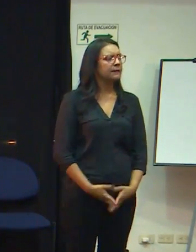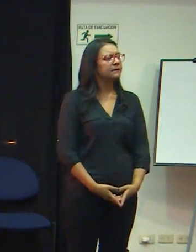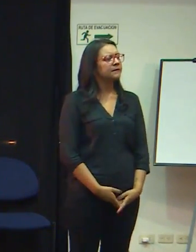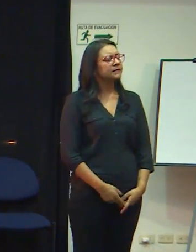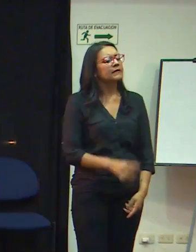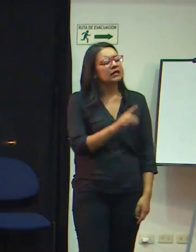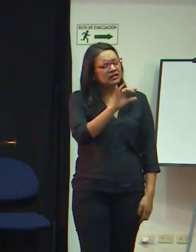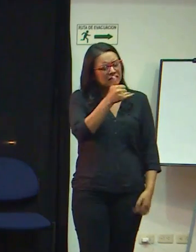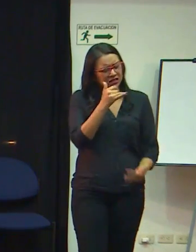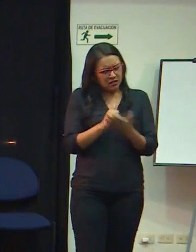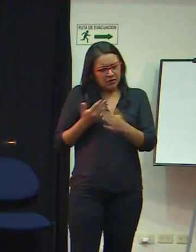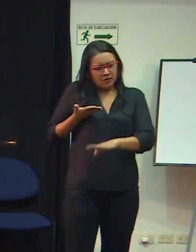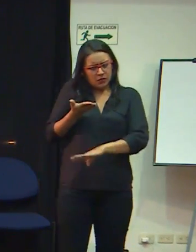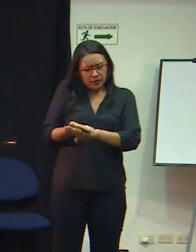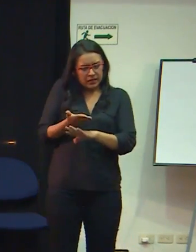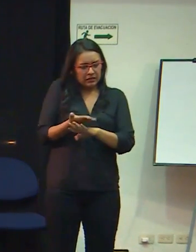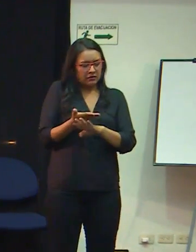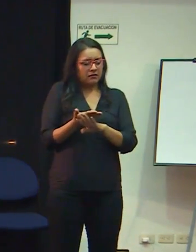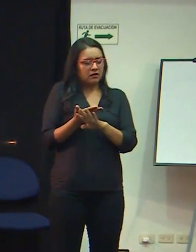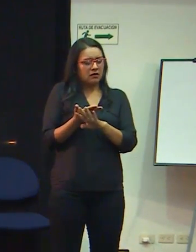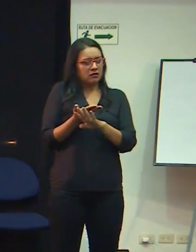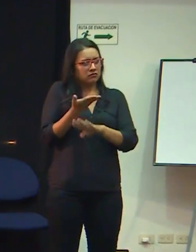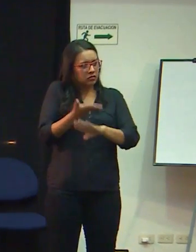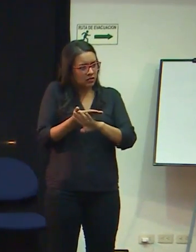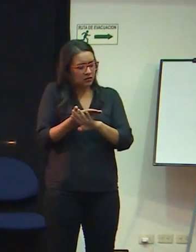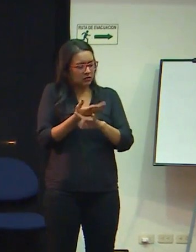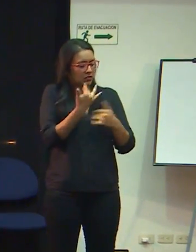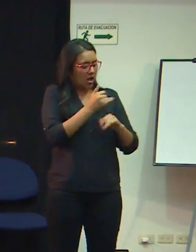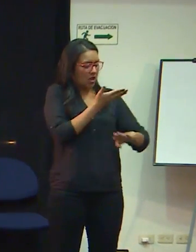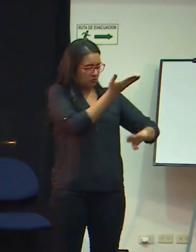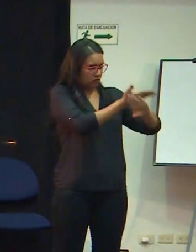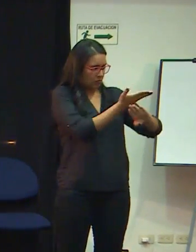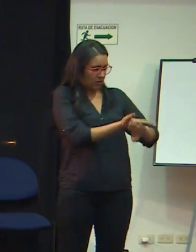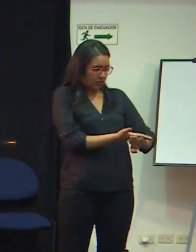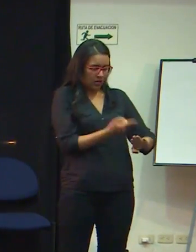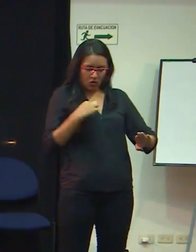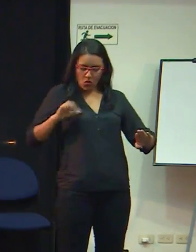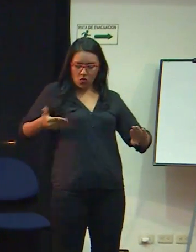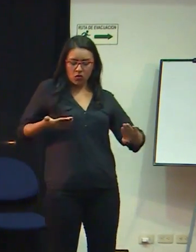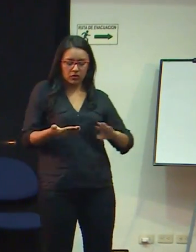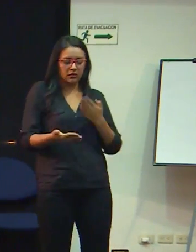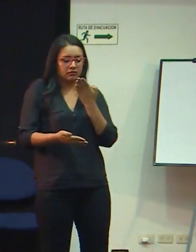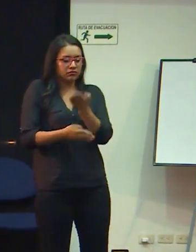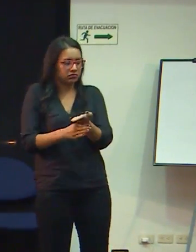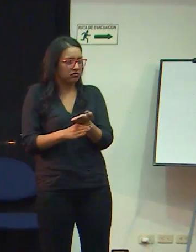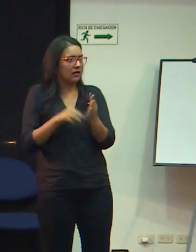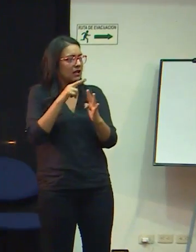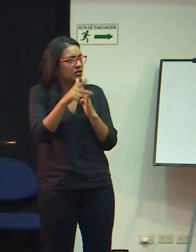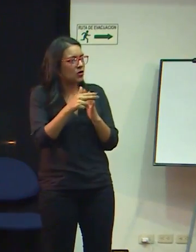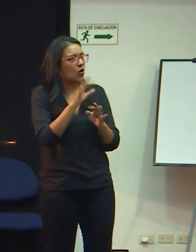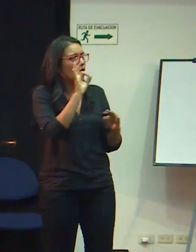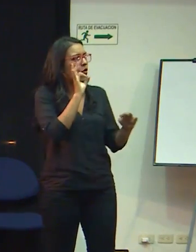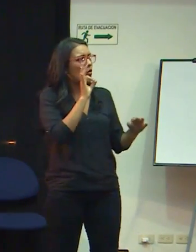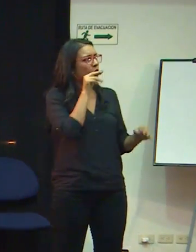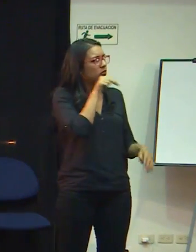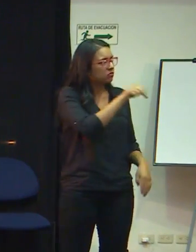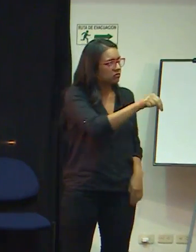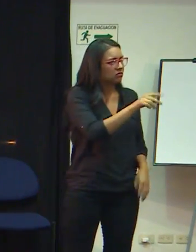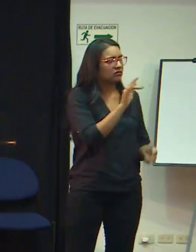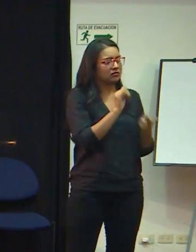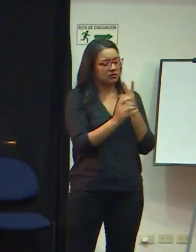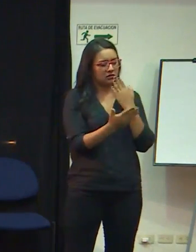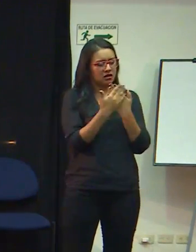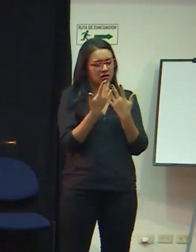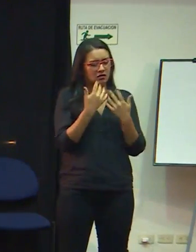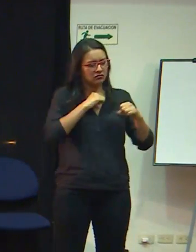Que si tenemos una propuesta alternativa a las propuestas, no sé si llamarlas tradicionales o más bien que han